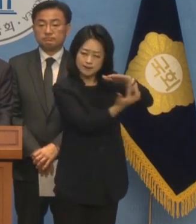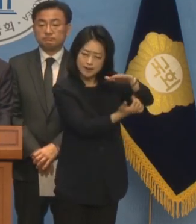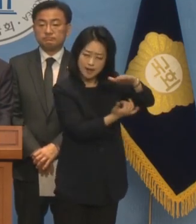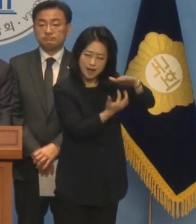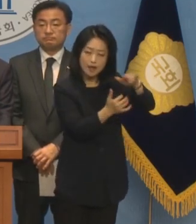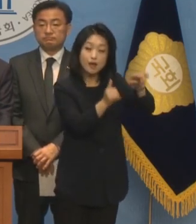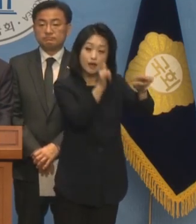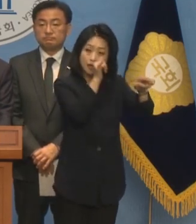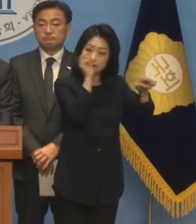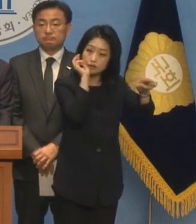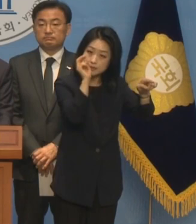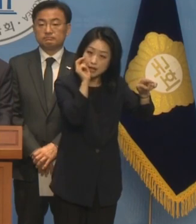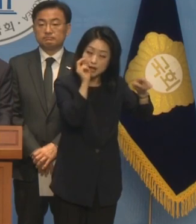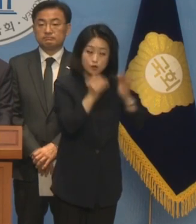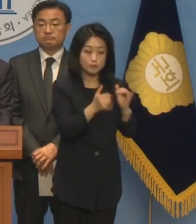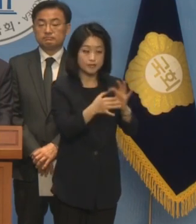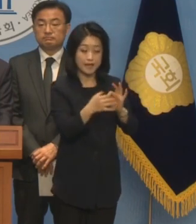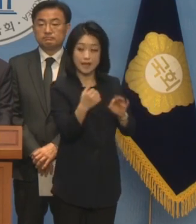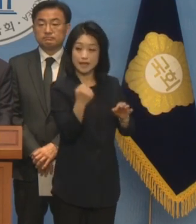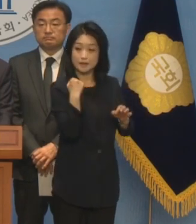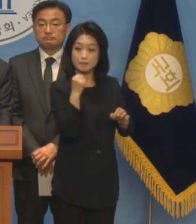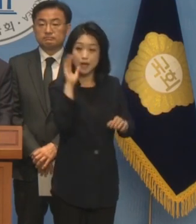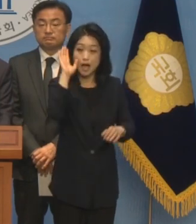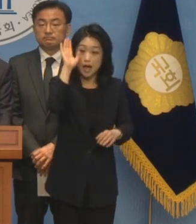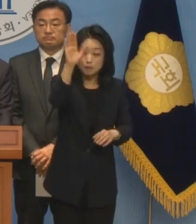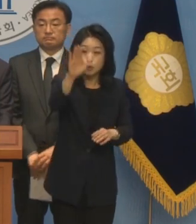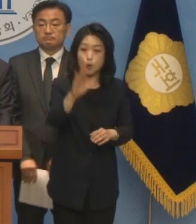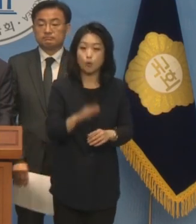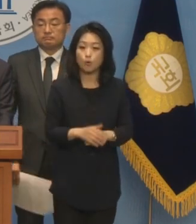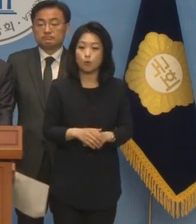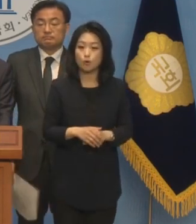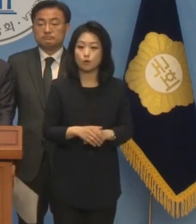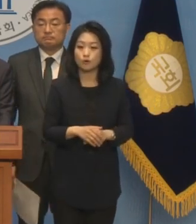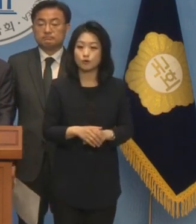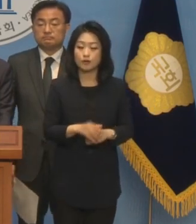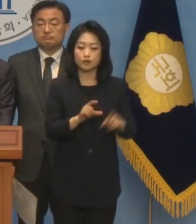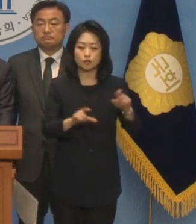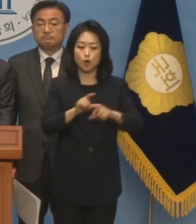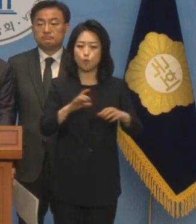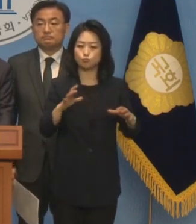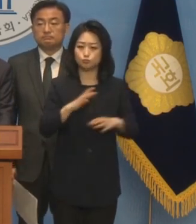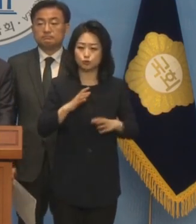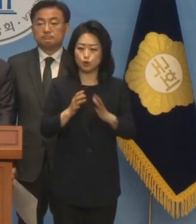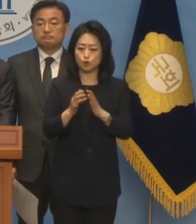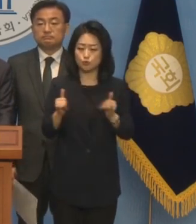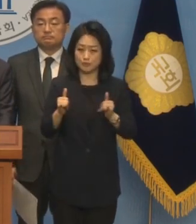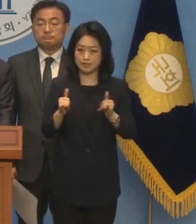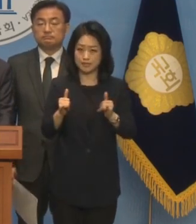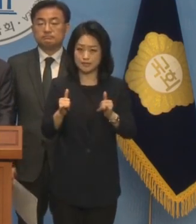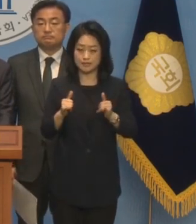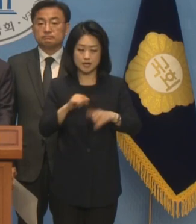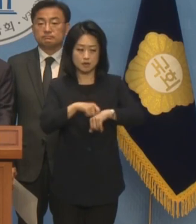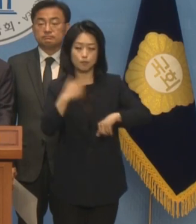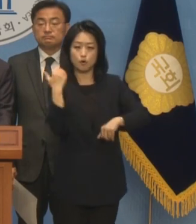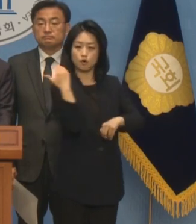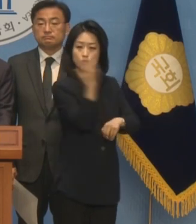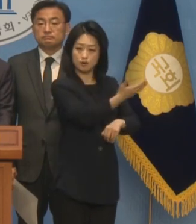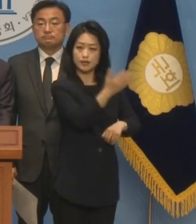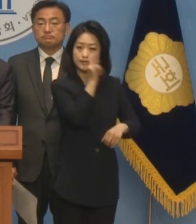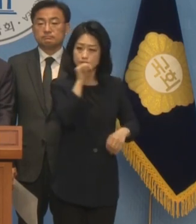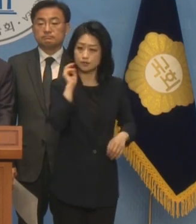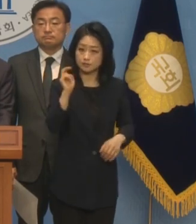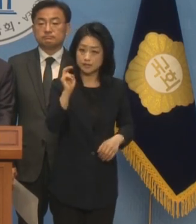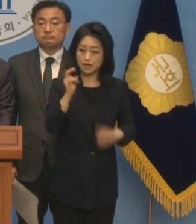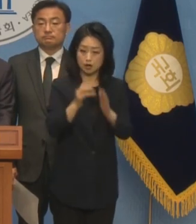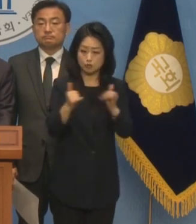태도라면 국민의 힘은 앞으로 수습하기 어려운 정도에 더 무서운 민심을 만나게 될 것입니다 국민과